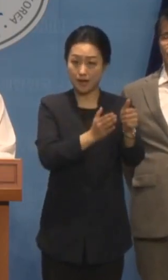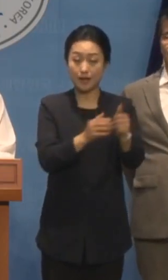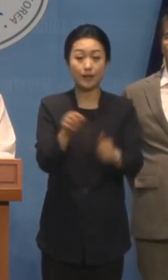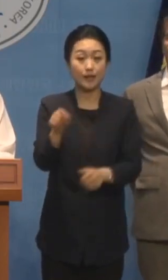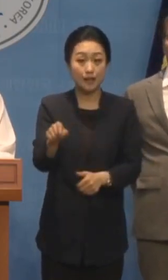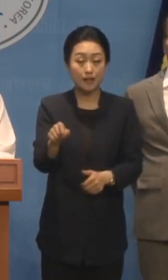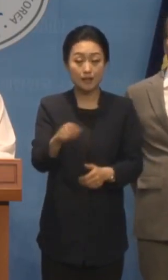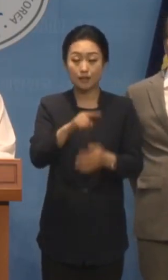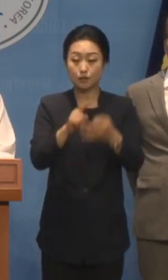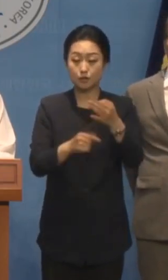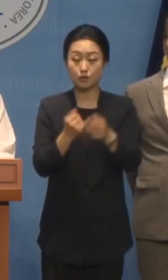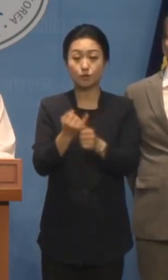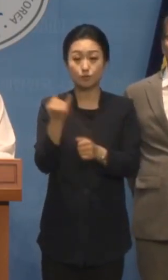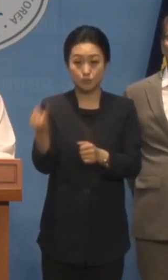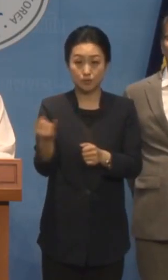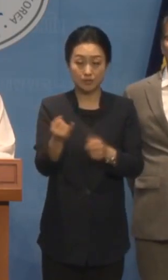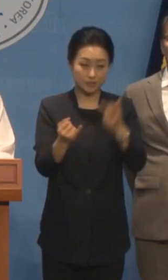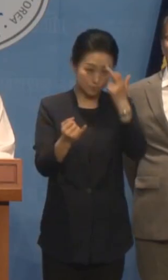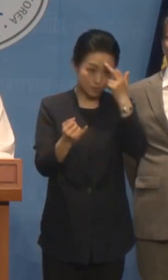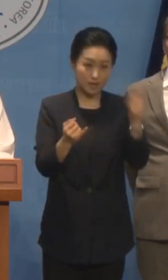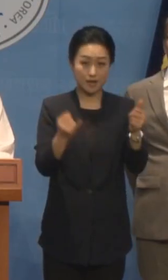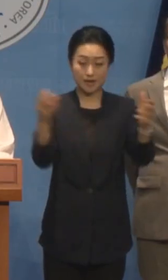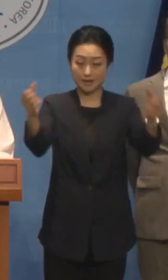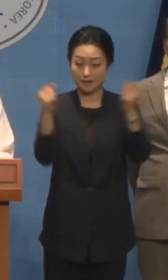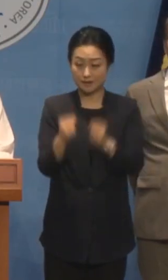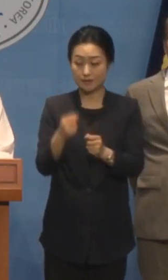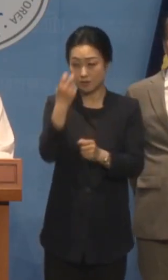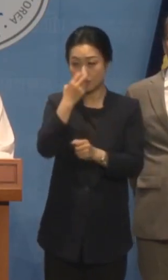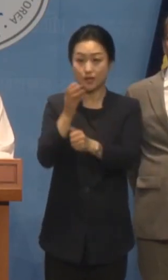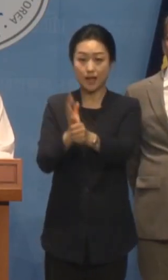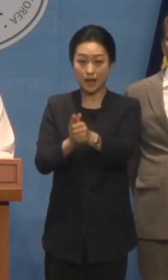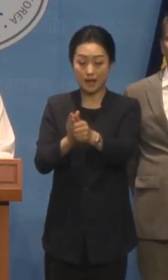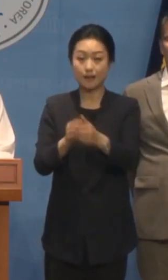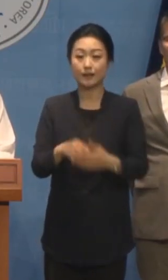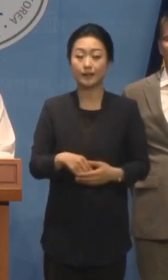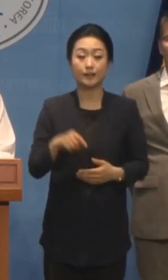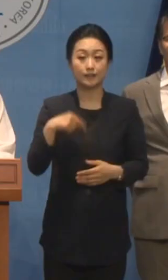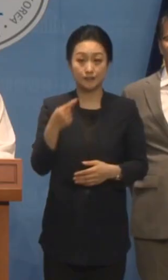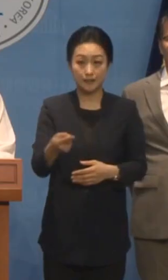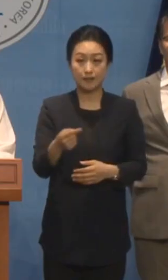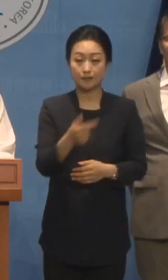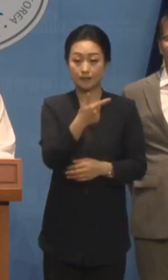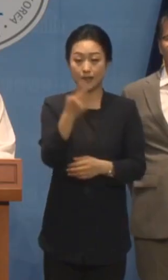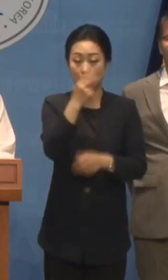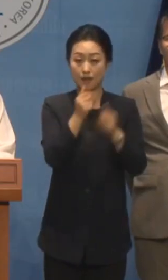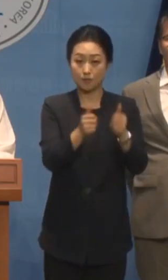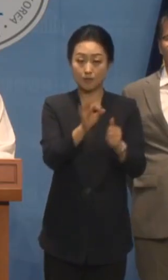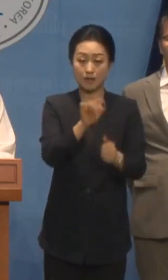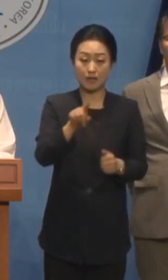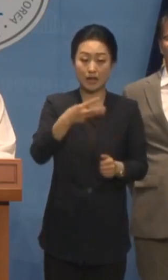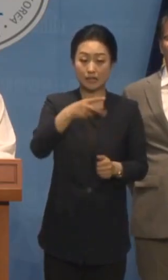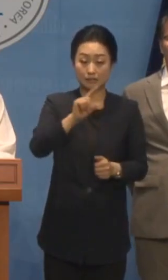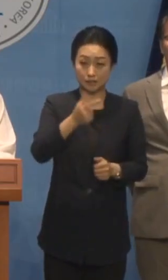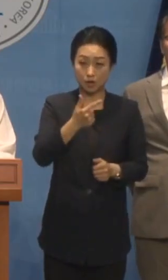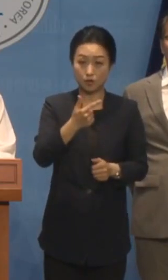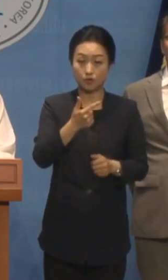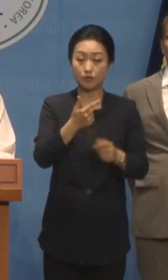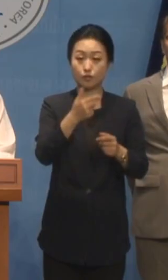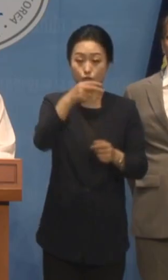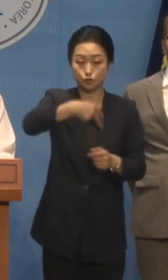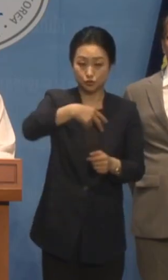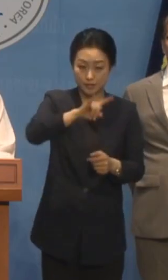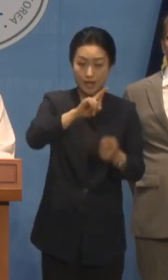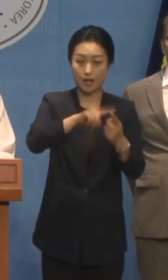피의자 김건희, 최재형을 직접 대질신문하라. 하나, 대검은 왜 알선수재 변호사법 위반도